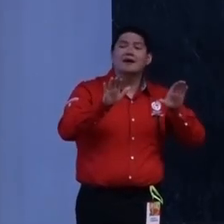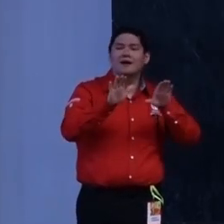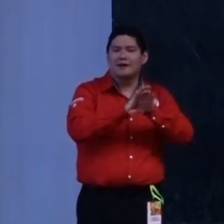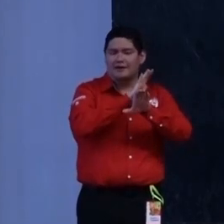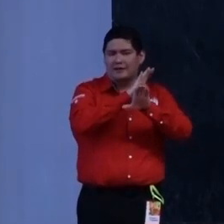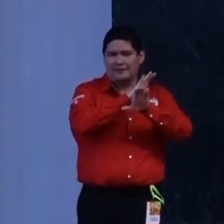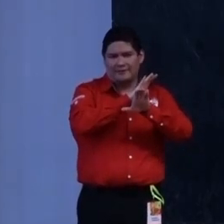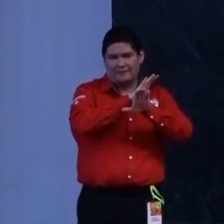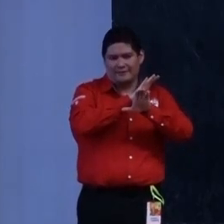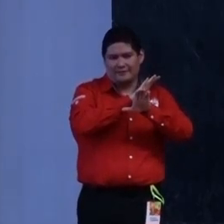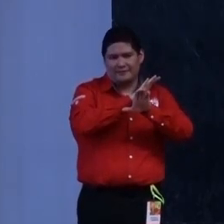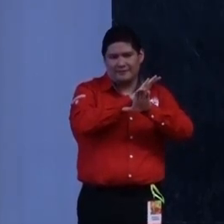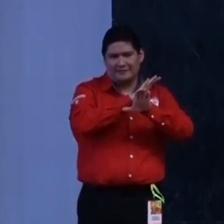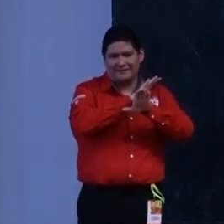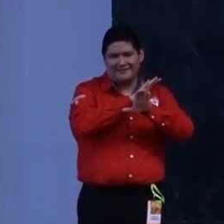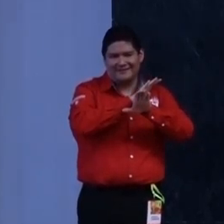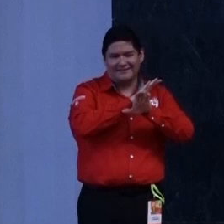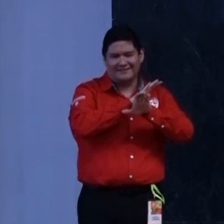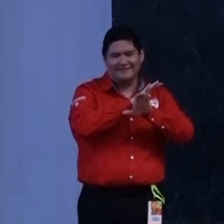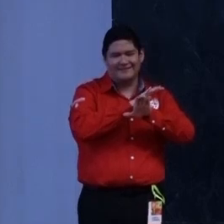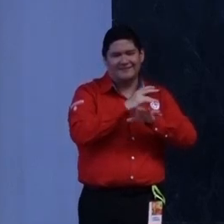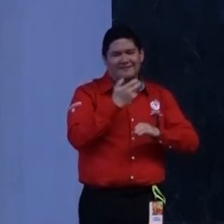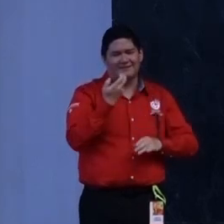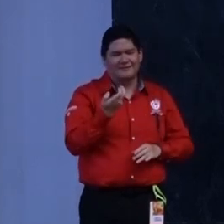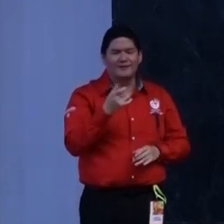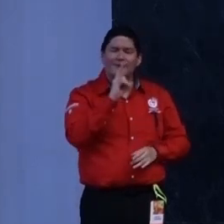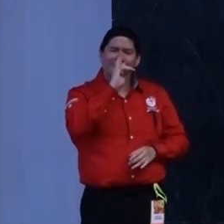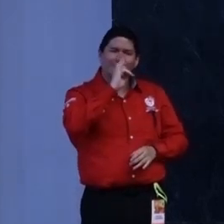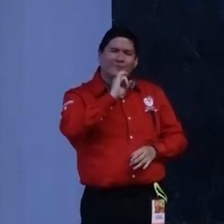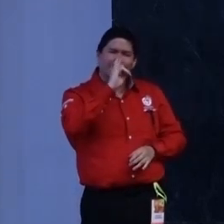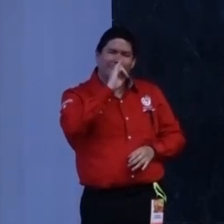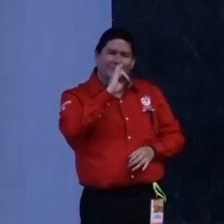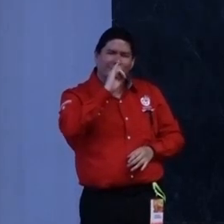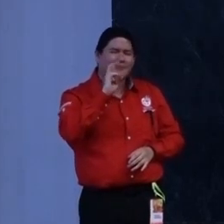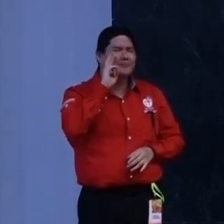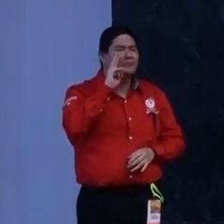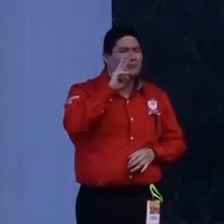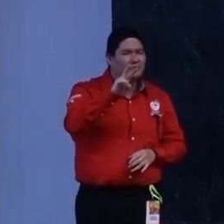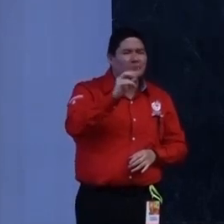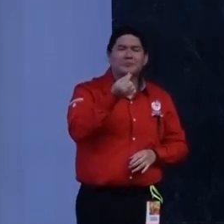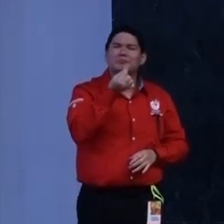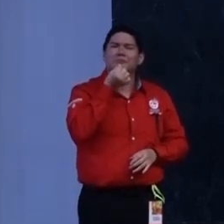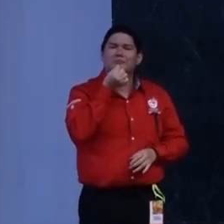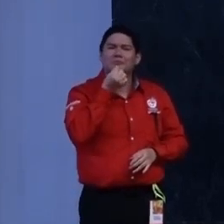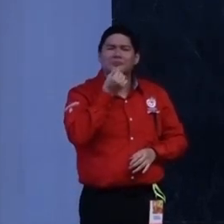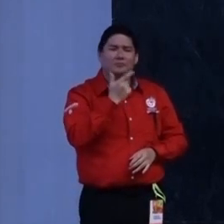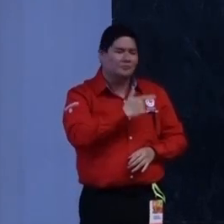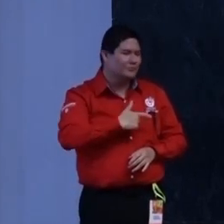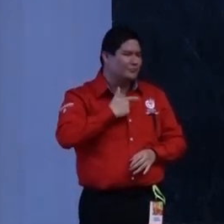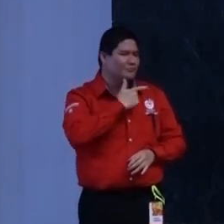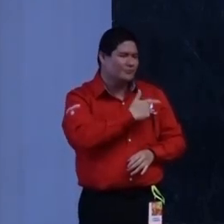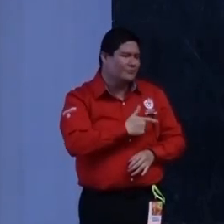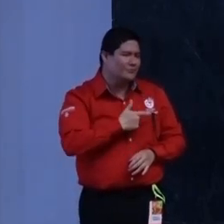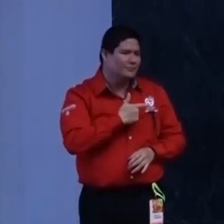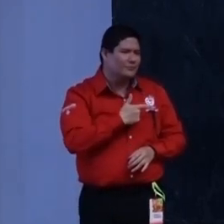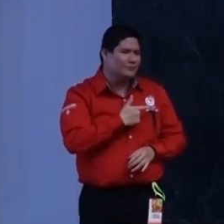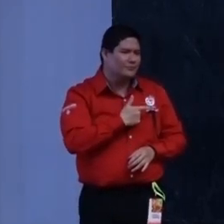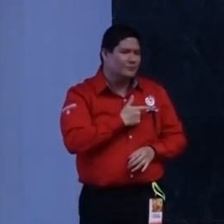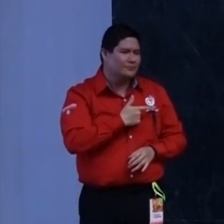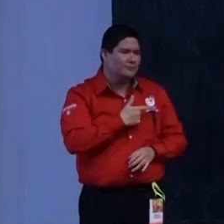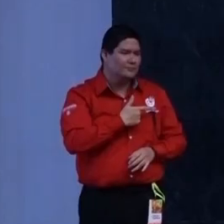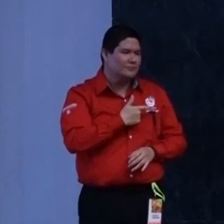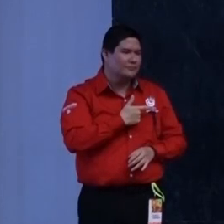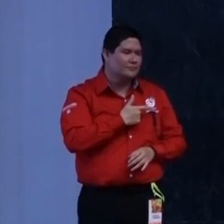cambian. O sea, es muy raro ver a un niño que le guste